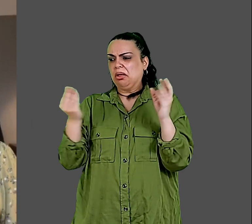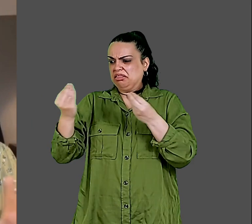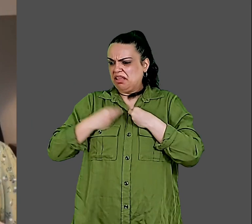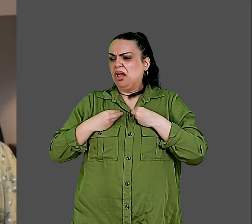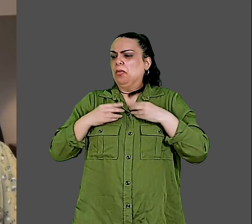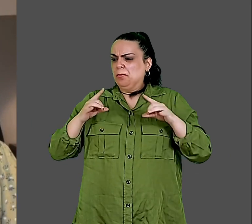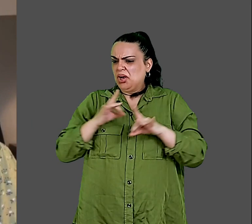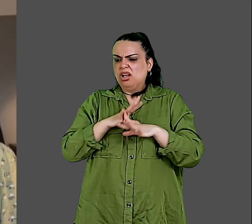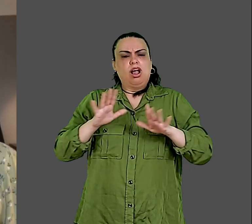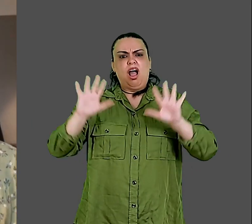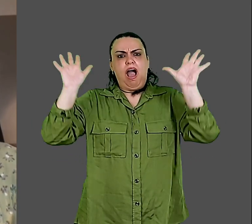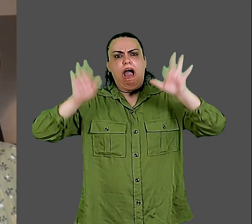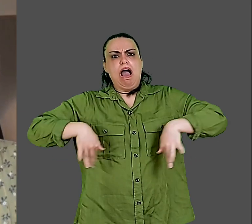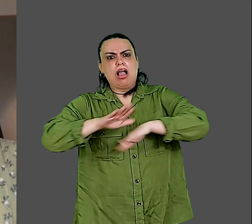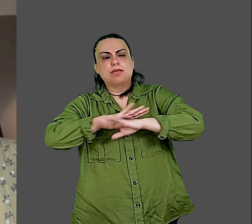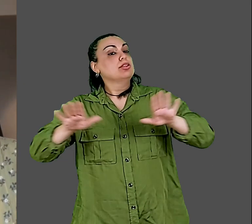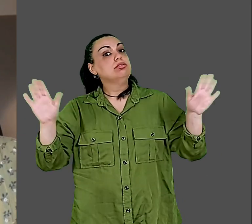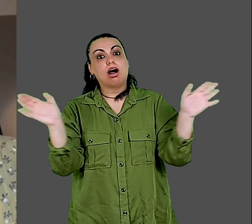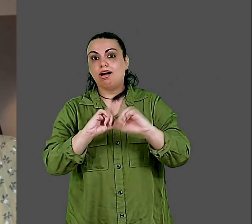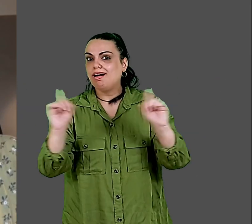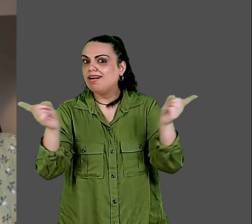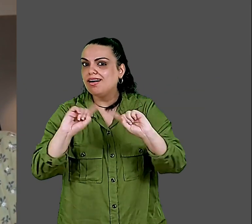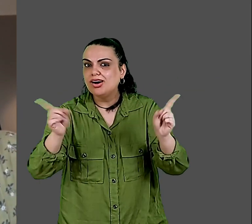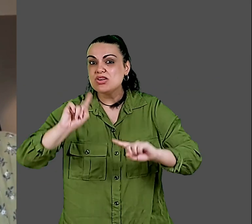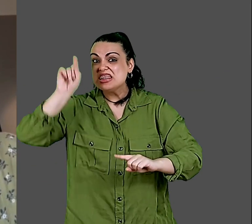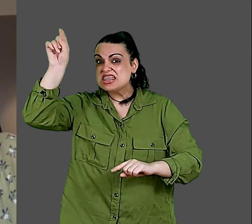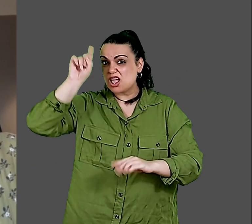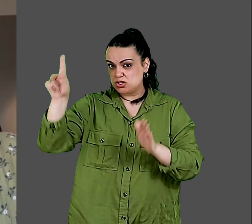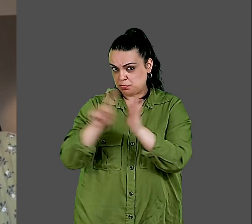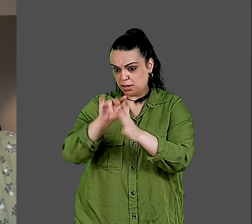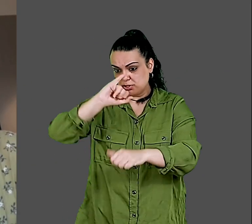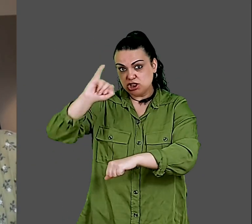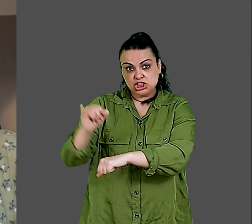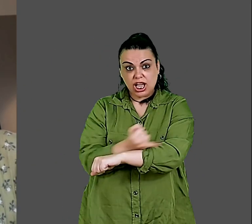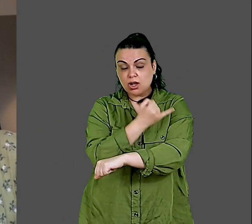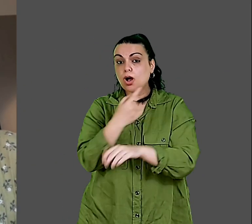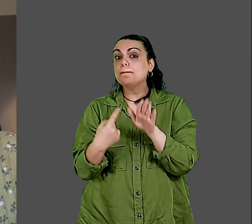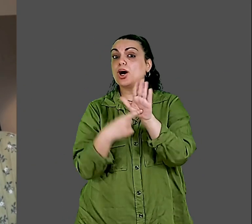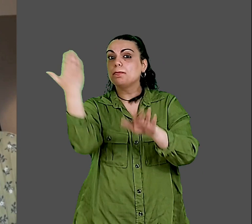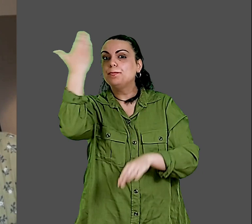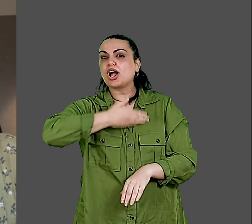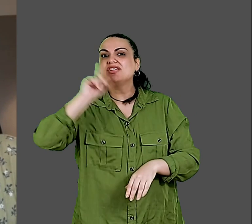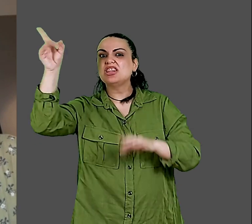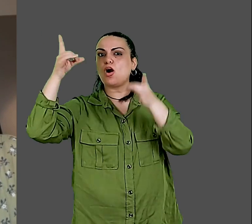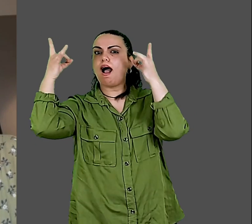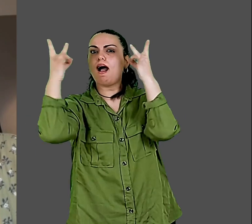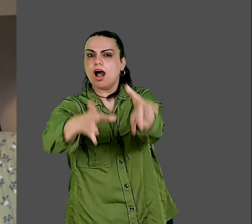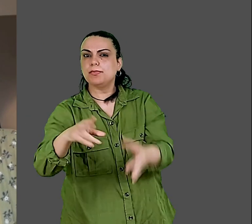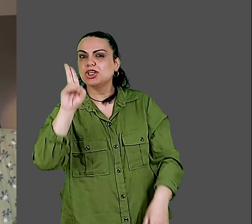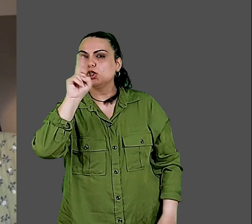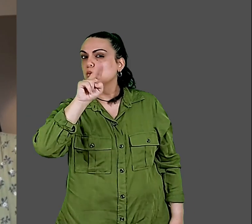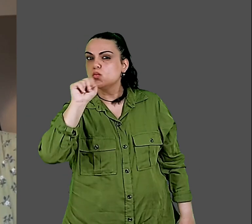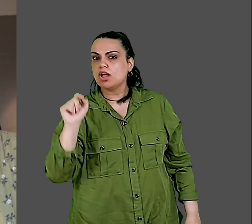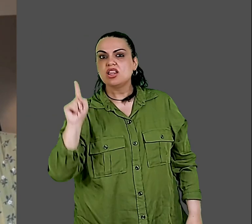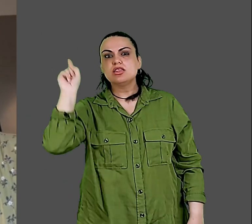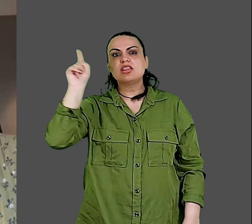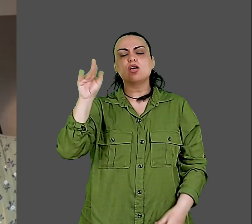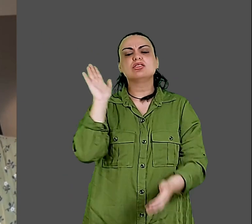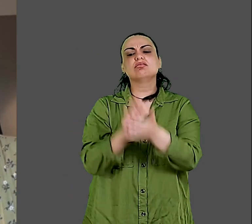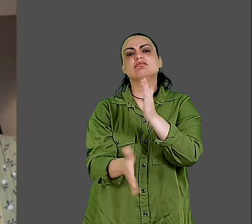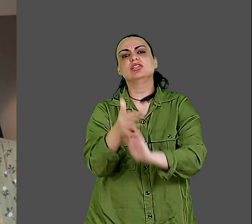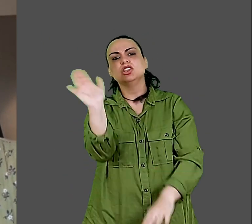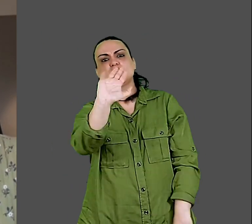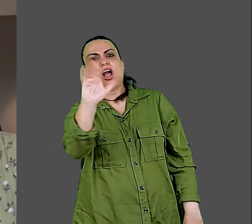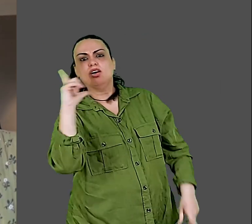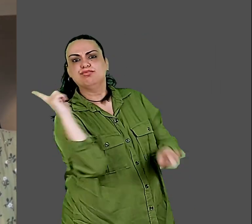vida, né? Que não tem mais o que fazer. Não, o Deus de Jacó vem para mostrar que ele não abandona depois que cumpre, que ele não se ausenta depois que